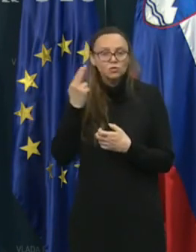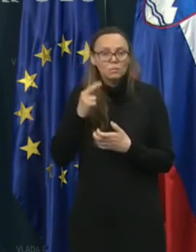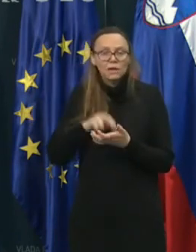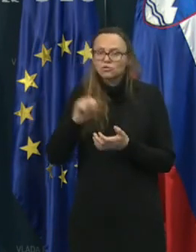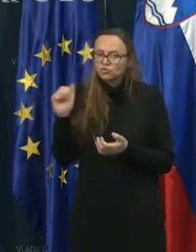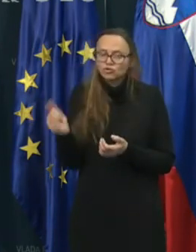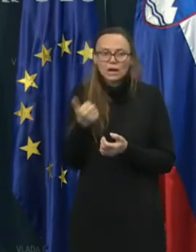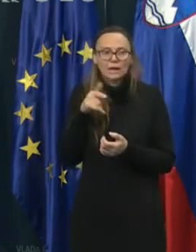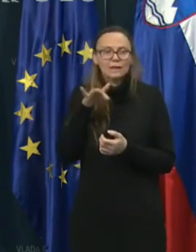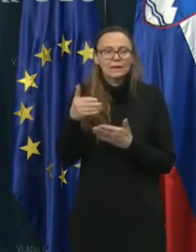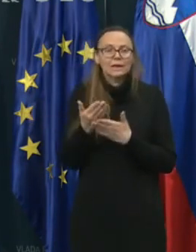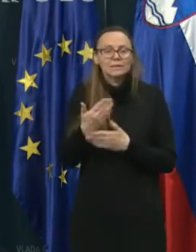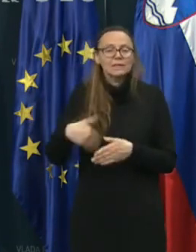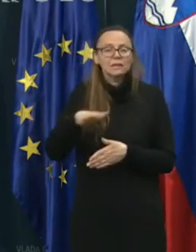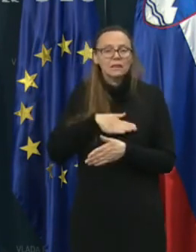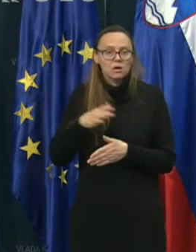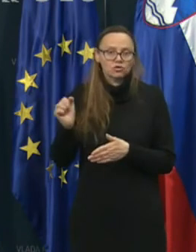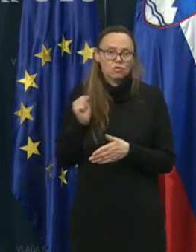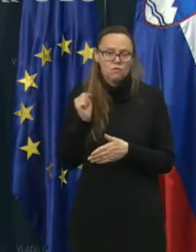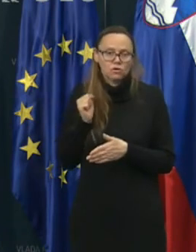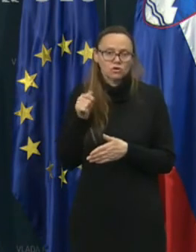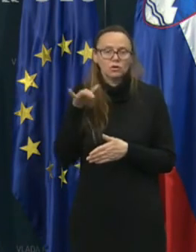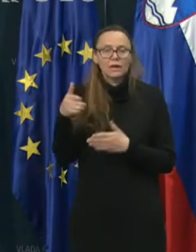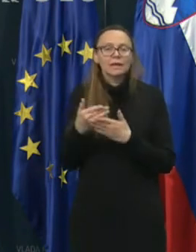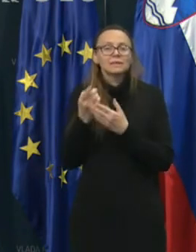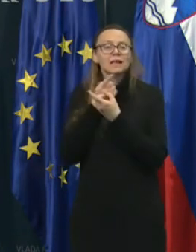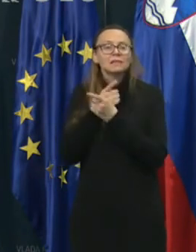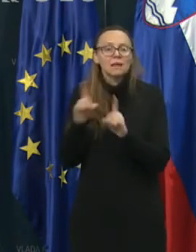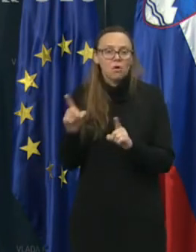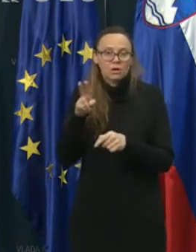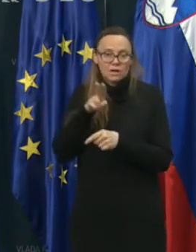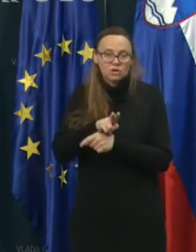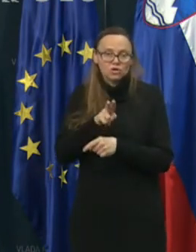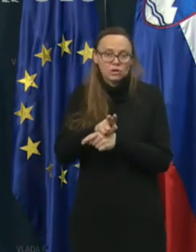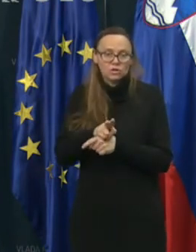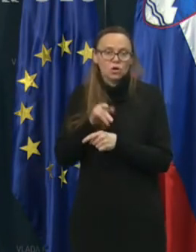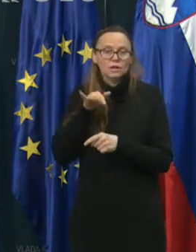enkrat, da gre za našo vojsko, da gre za demokratični